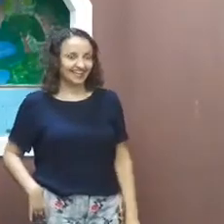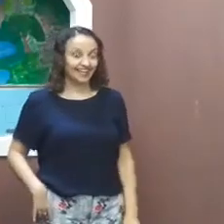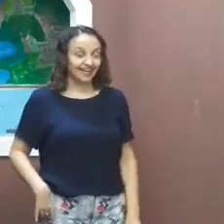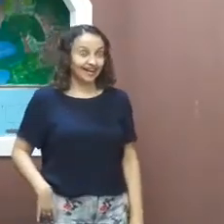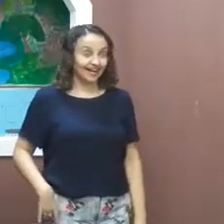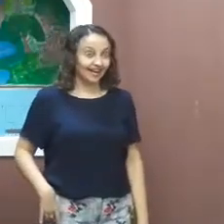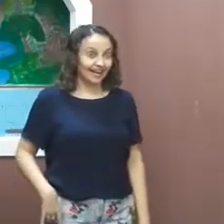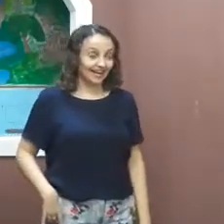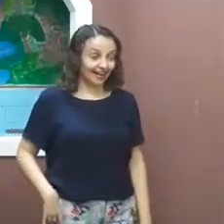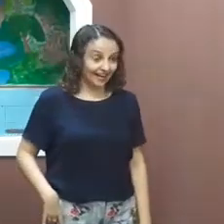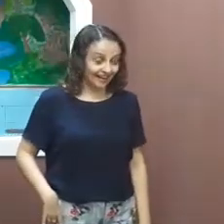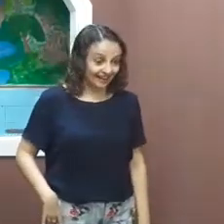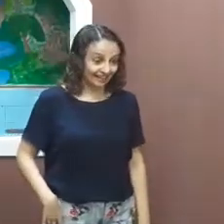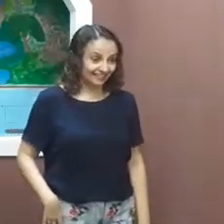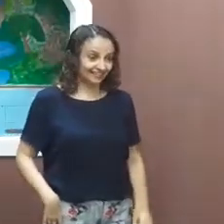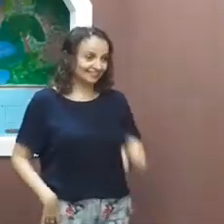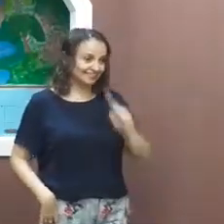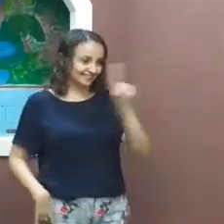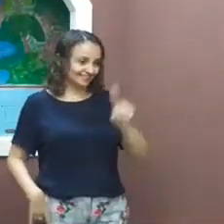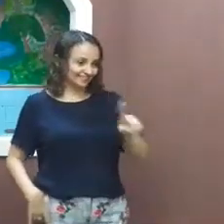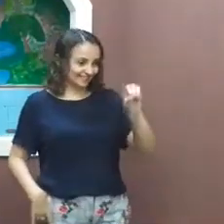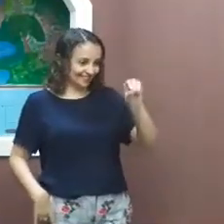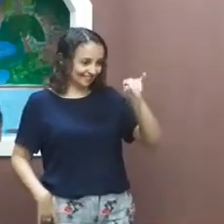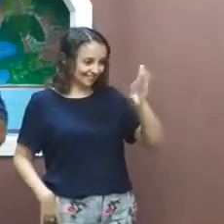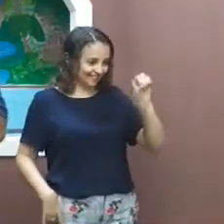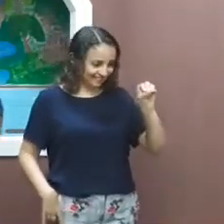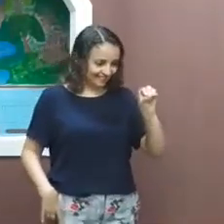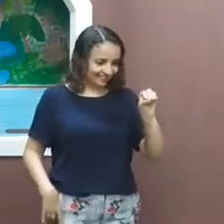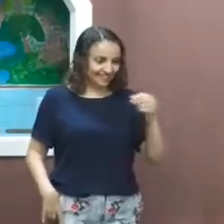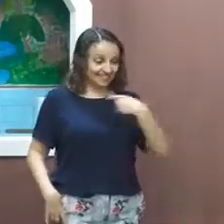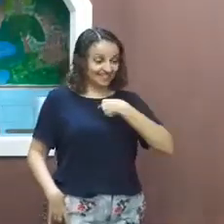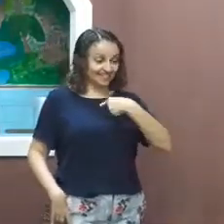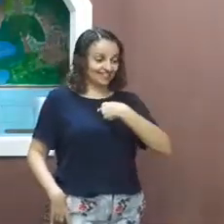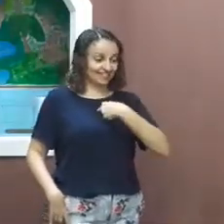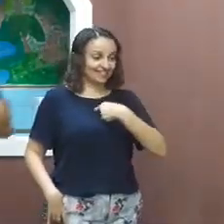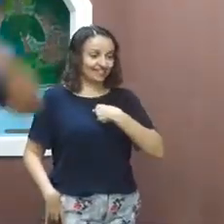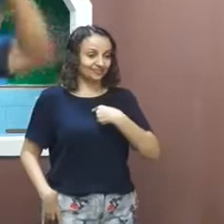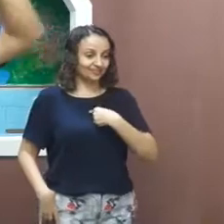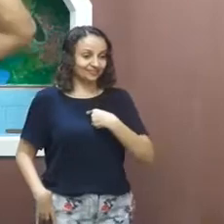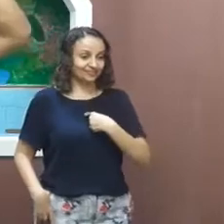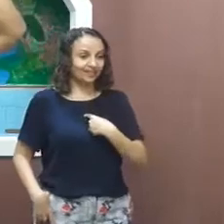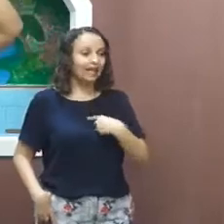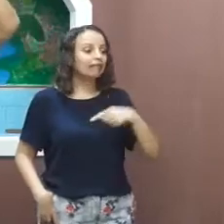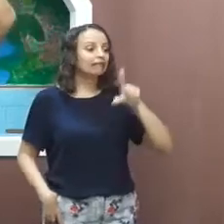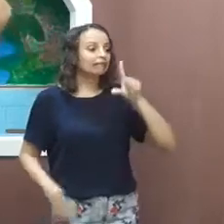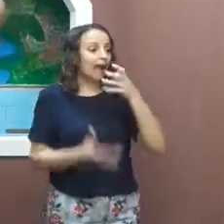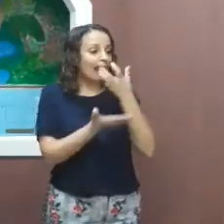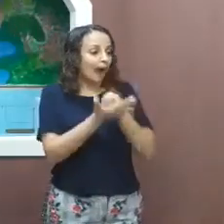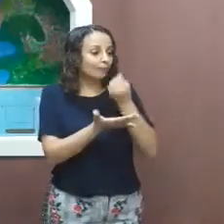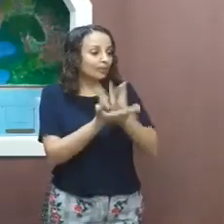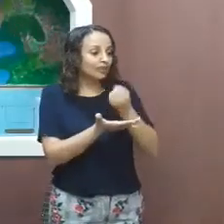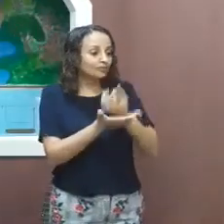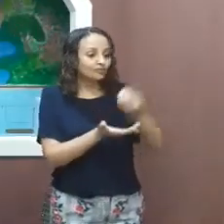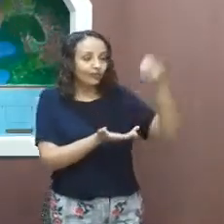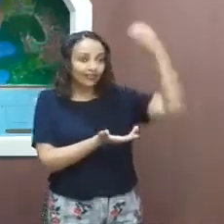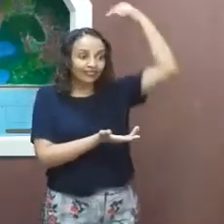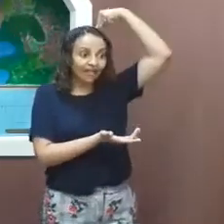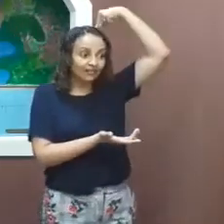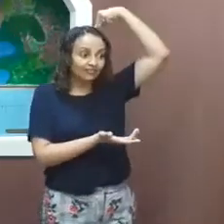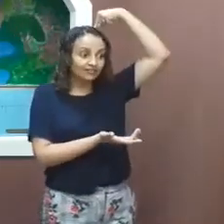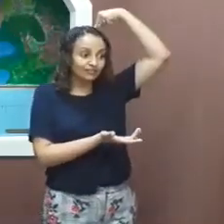piscando. Tá bom? Zóio. E sou eu. Tem um aplicativo aqui dentro dessa caixa aqui,